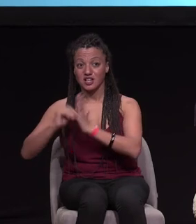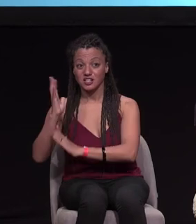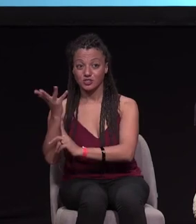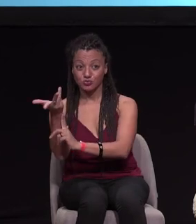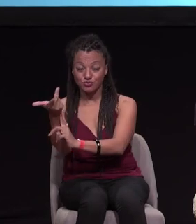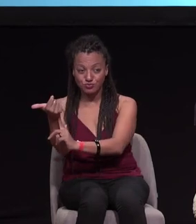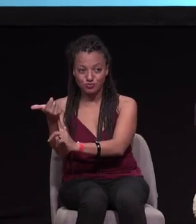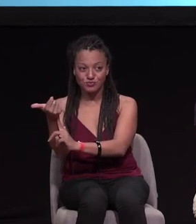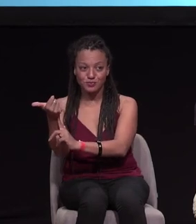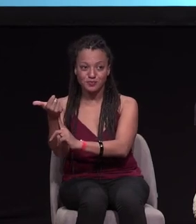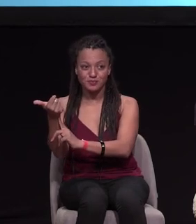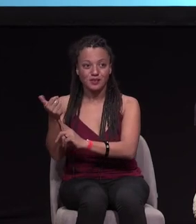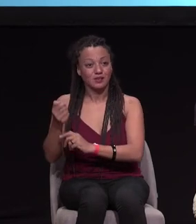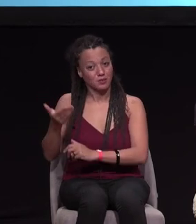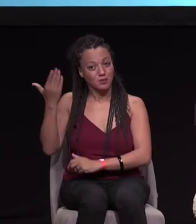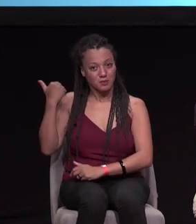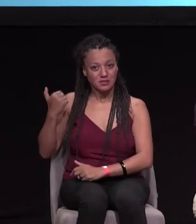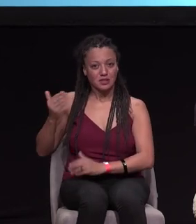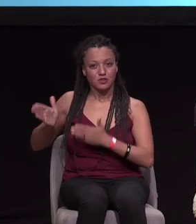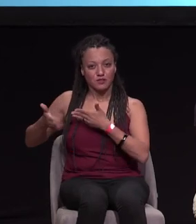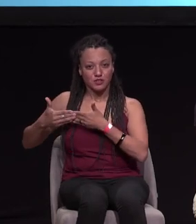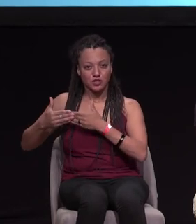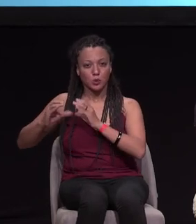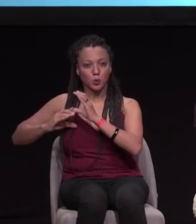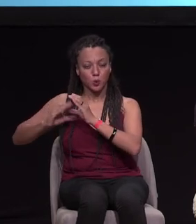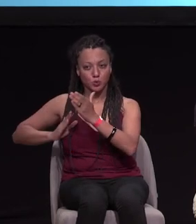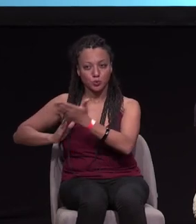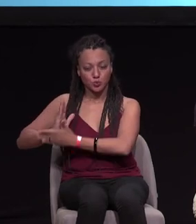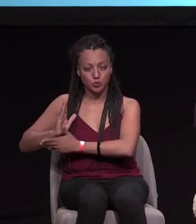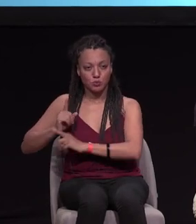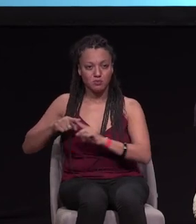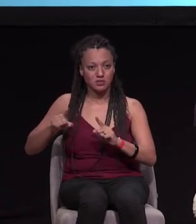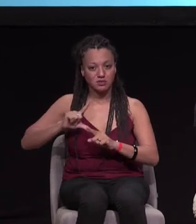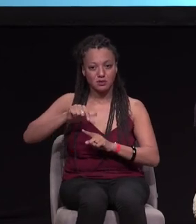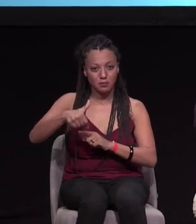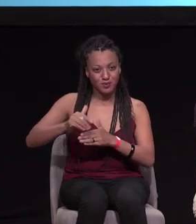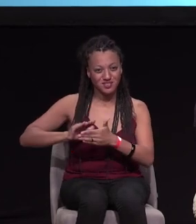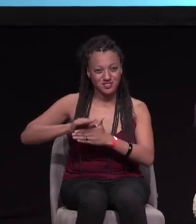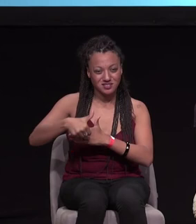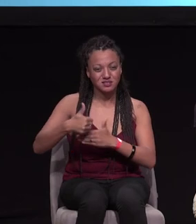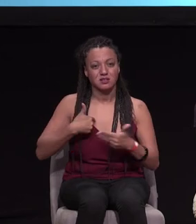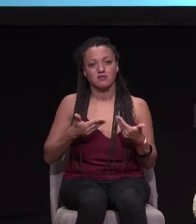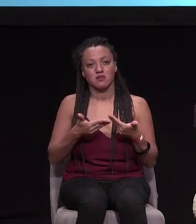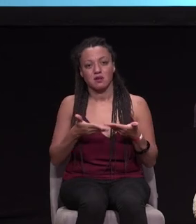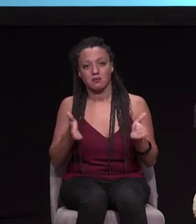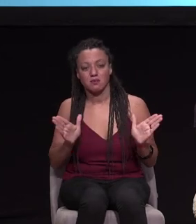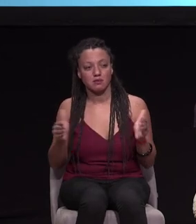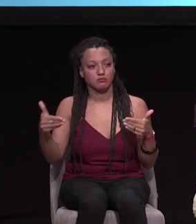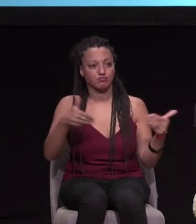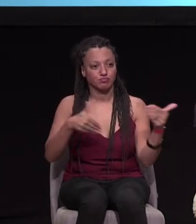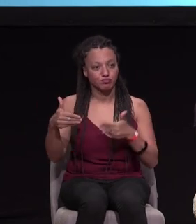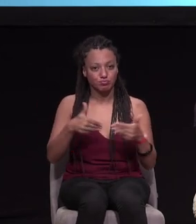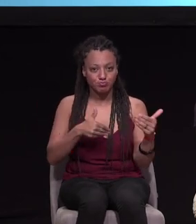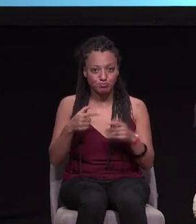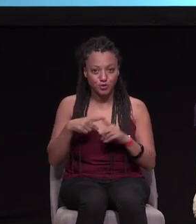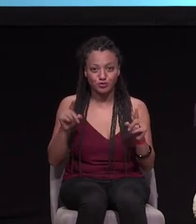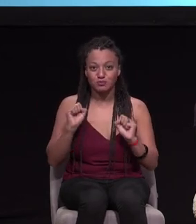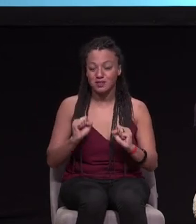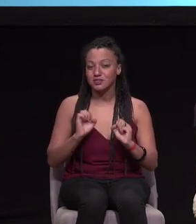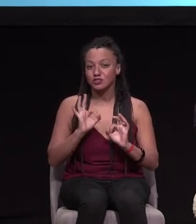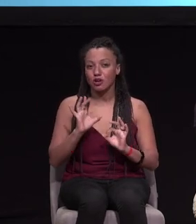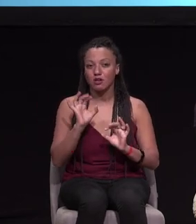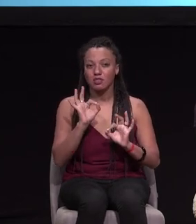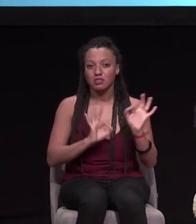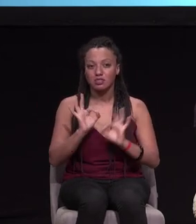de um sistema por outro esse sistema novo que entra ele também é mais ligado alinhado uma arte européia ué ea gente cria uma